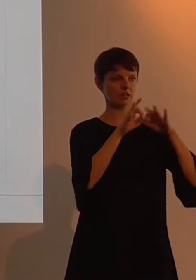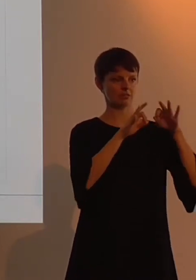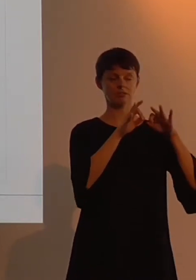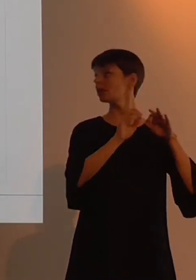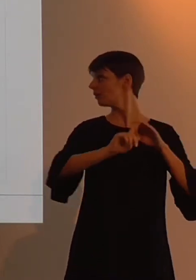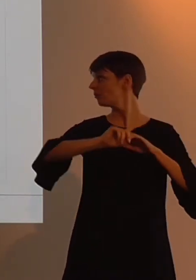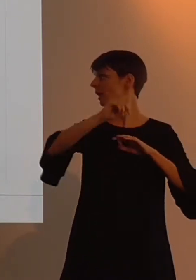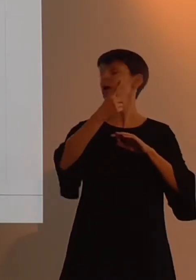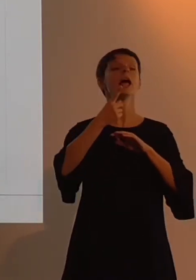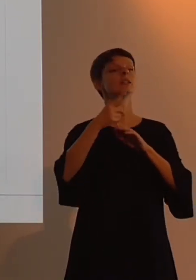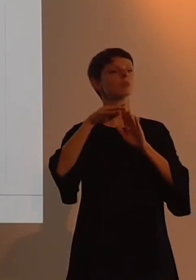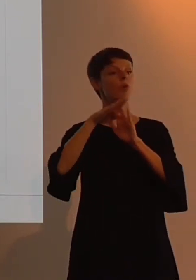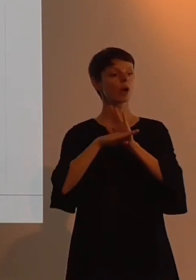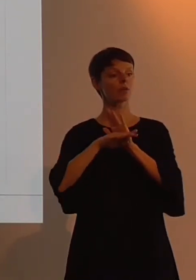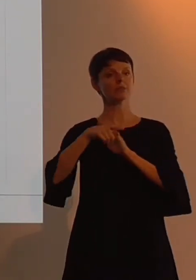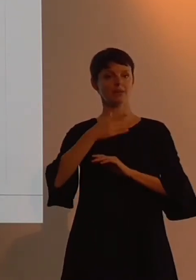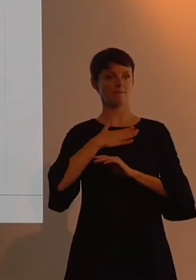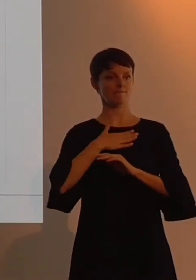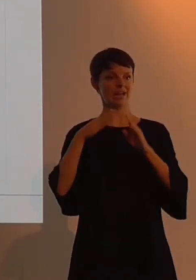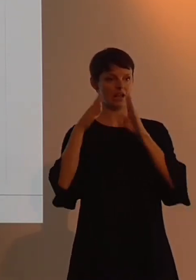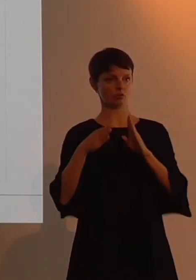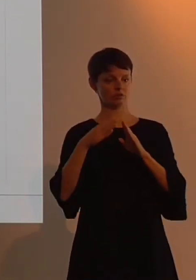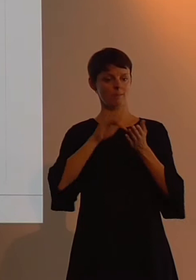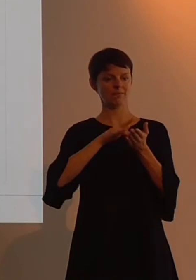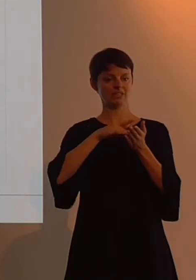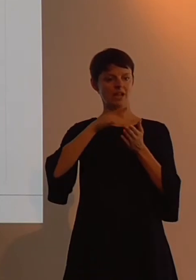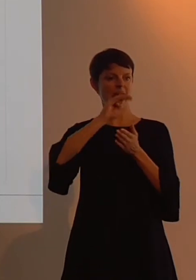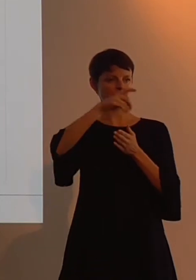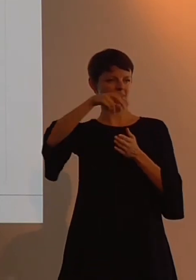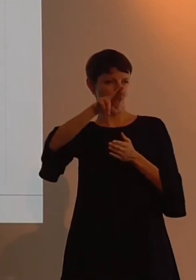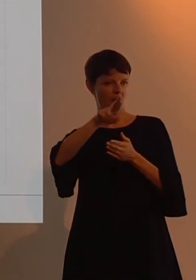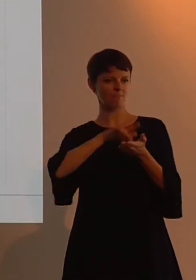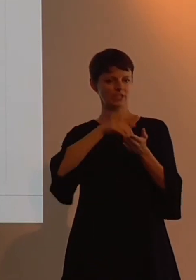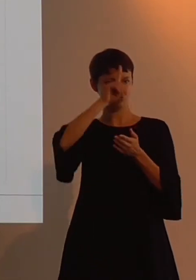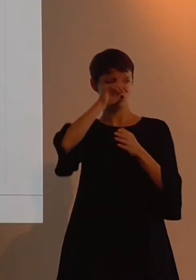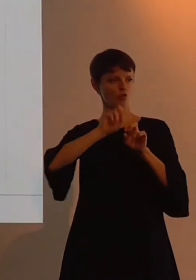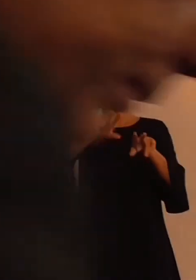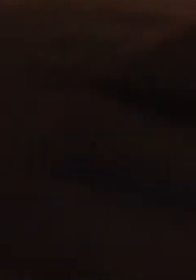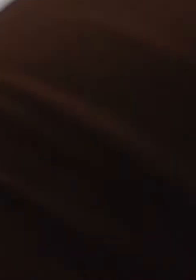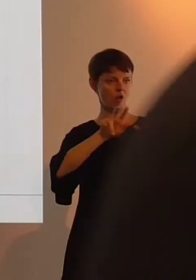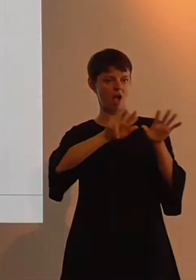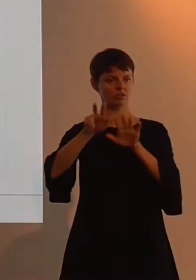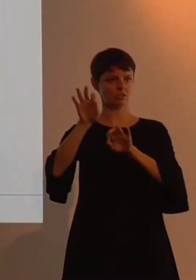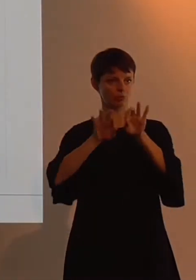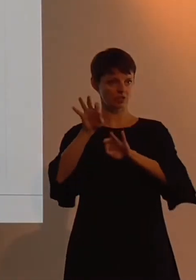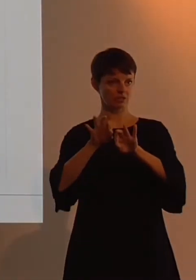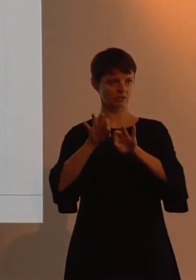machen, wo wir dem Inklusion folgen, ein Programm für Zuschauer mit und